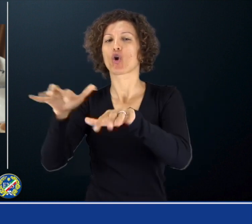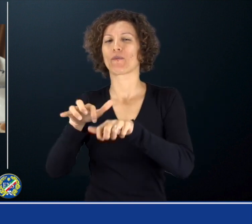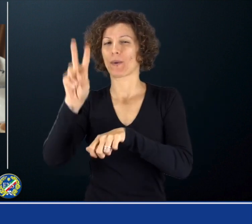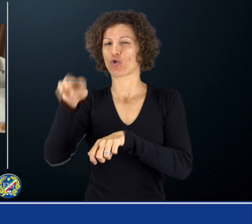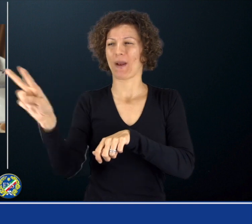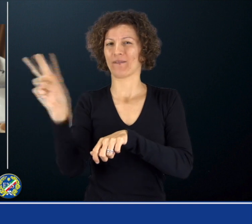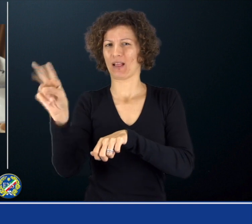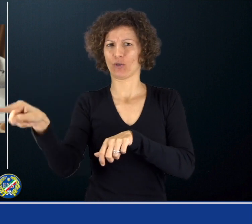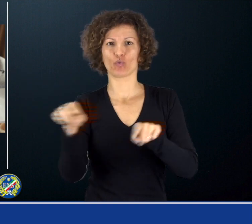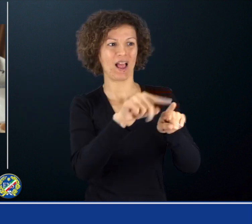2022.